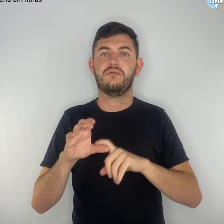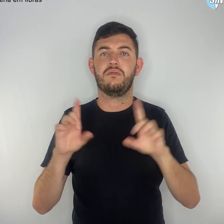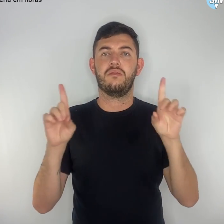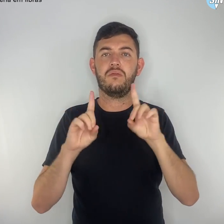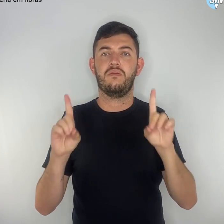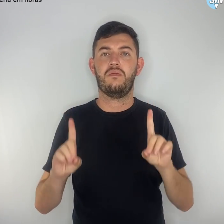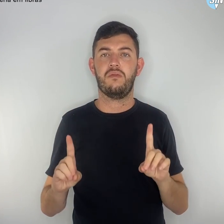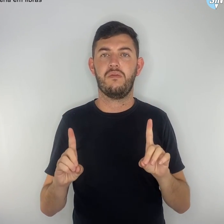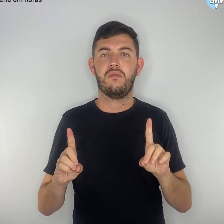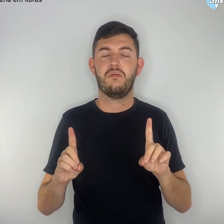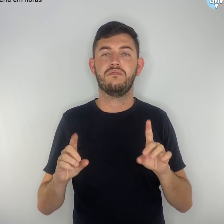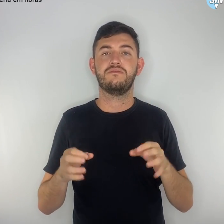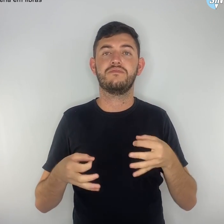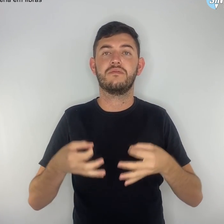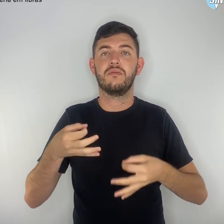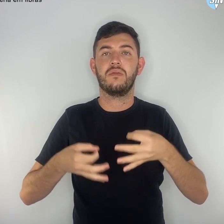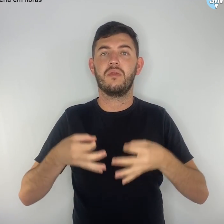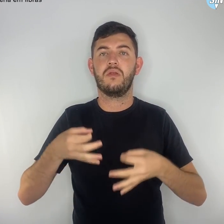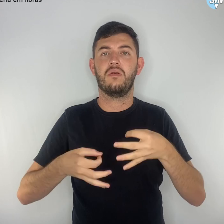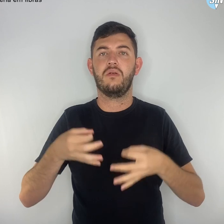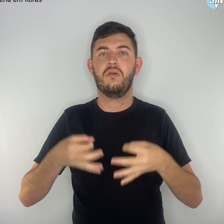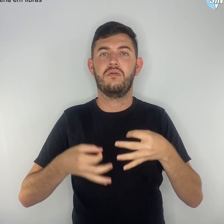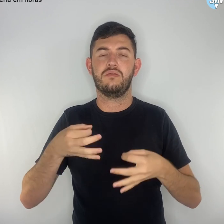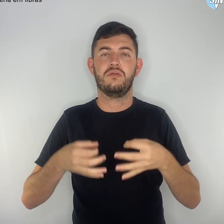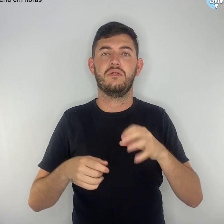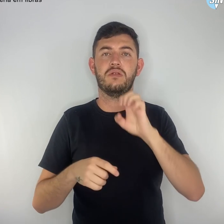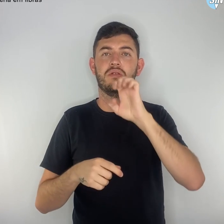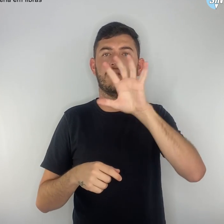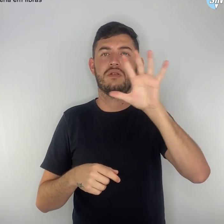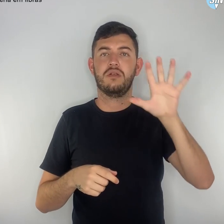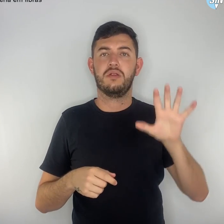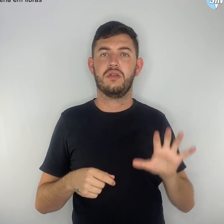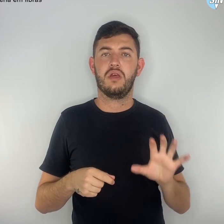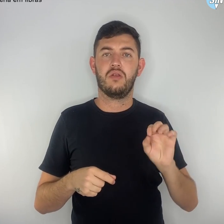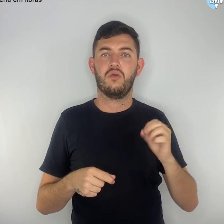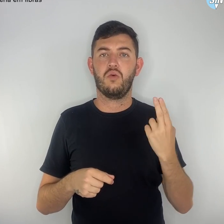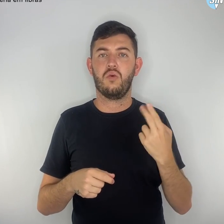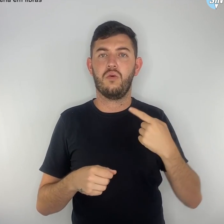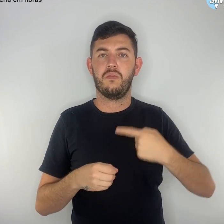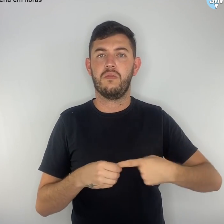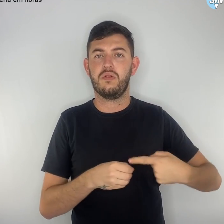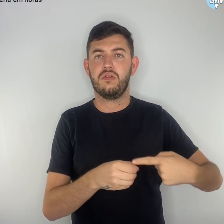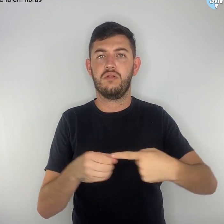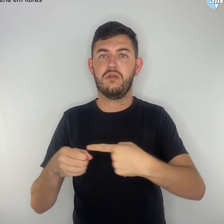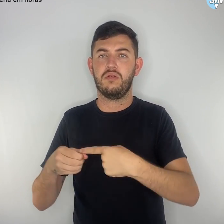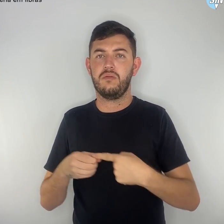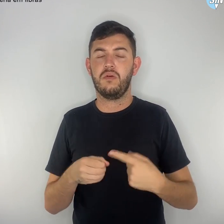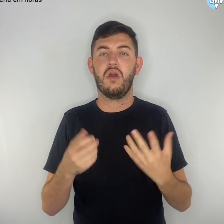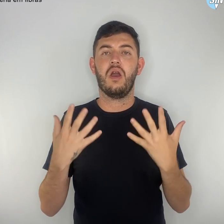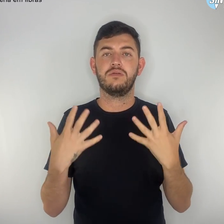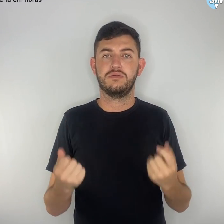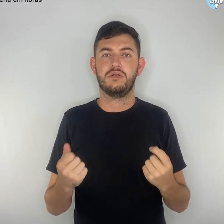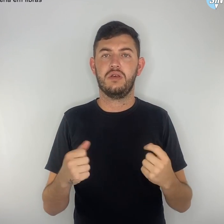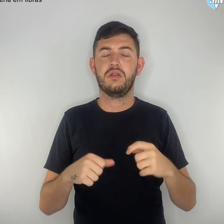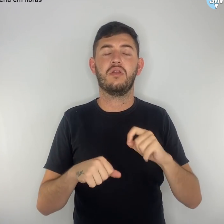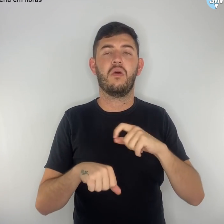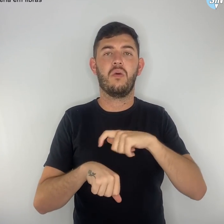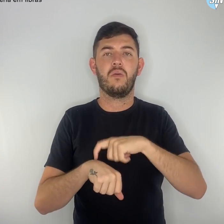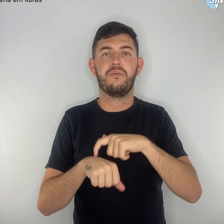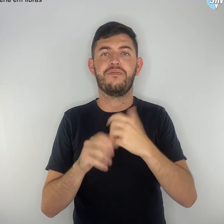de vários estados e municípios já permite esse tipo de redução nesses casos. E